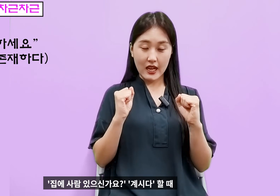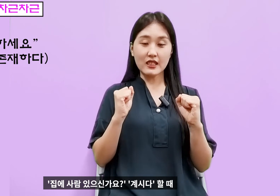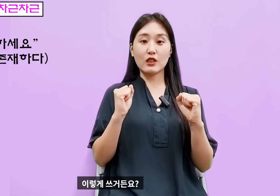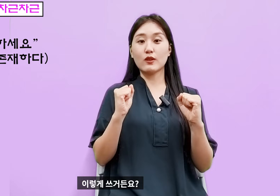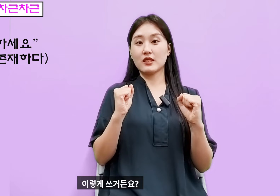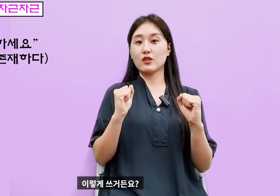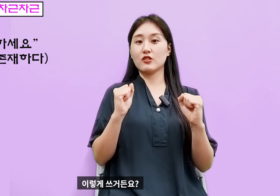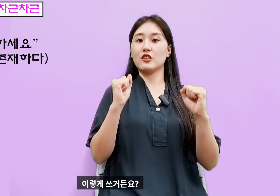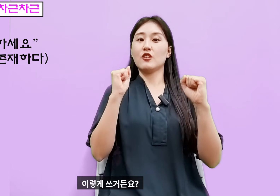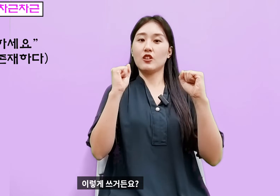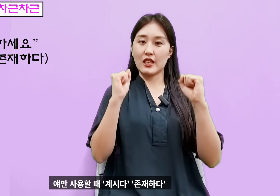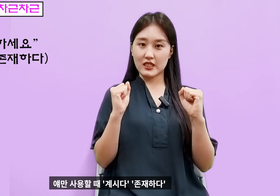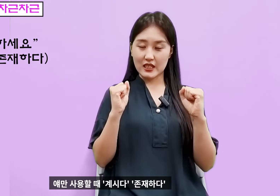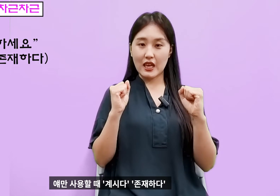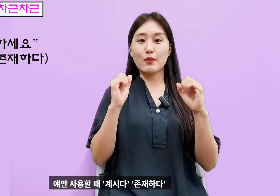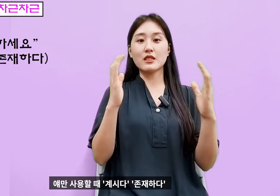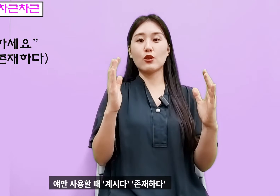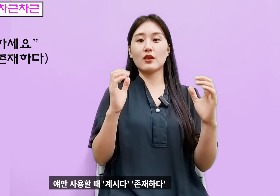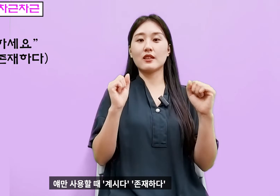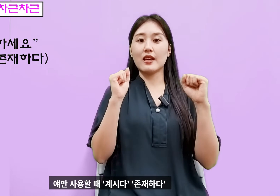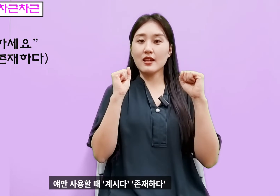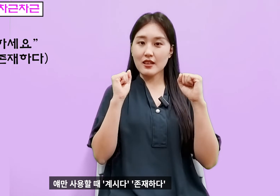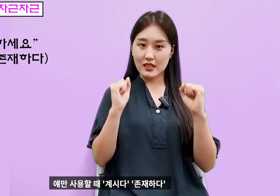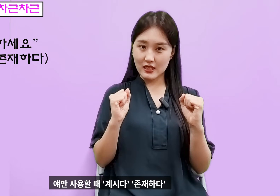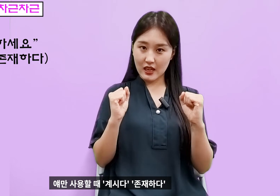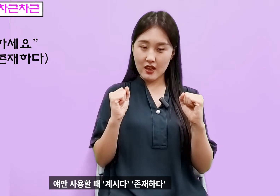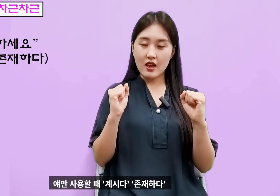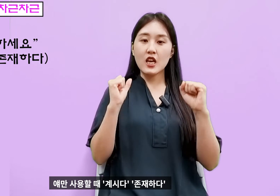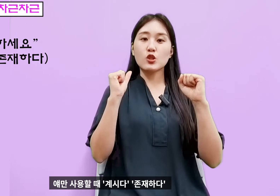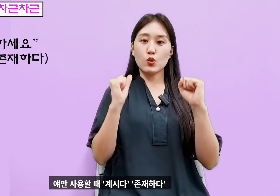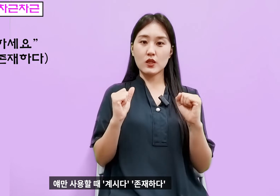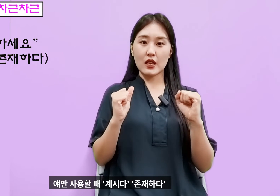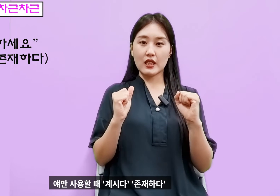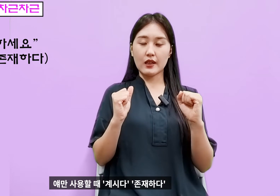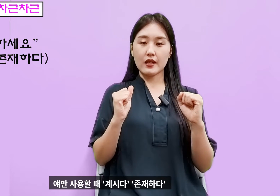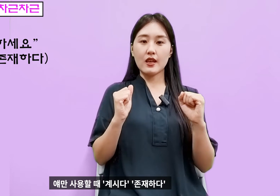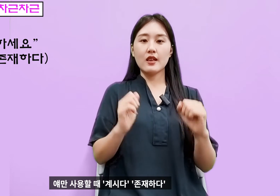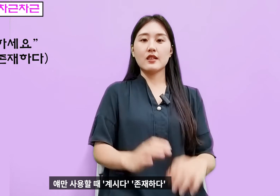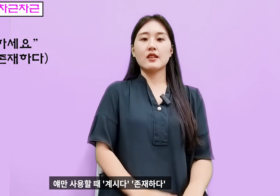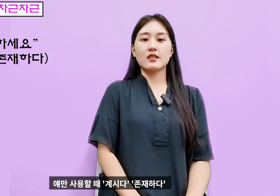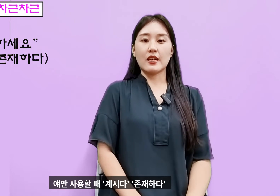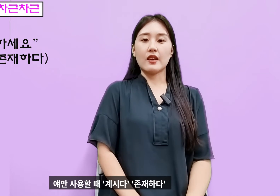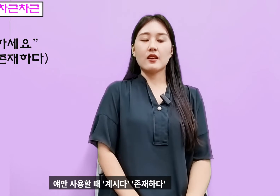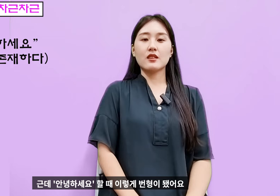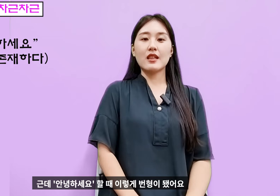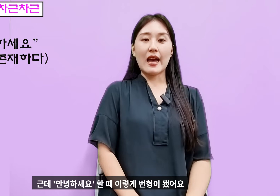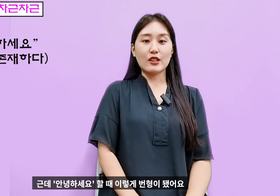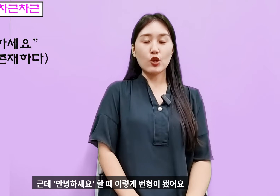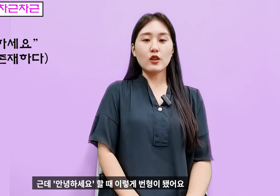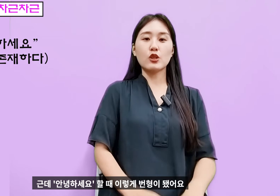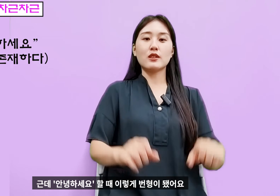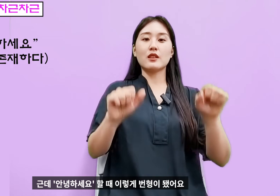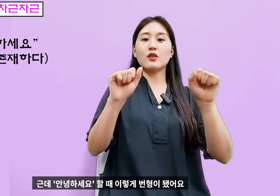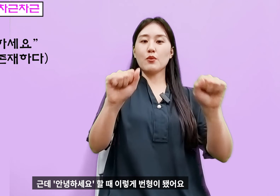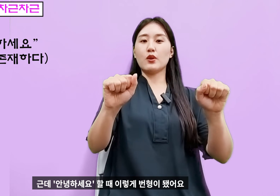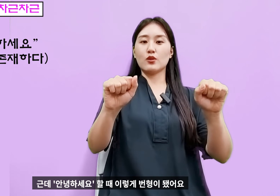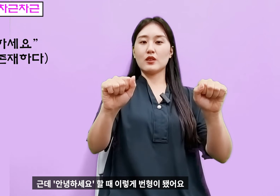할 때 이렇게 쓰거든요. 계시다. 얘만 사용을 할 때 계시다. 존재하다. 자, 근데 안녕하세요 할 땐 이렇게 변형이